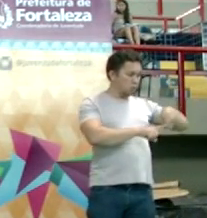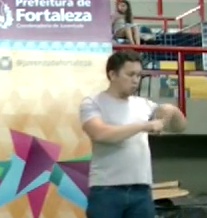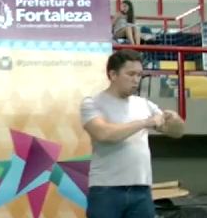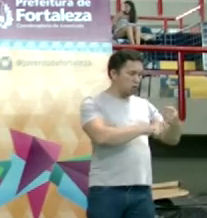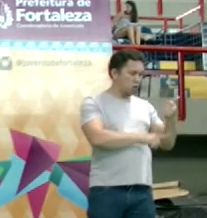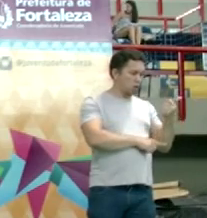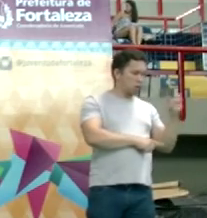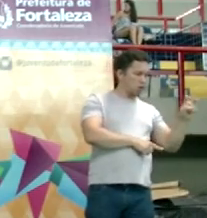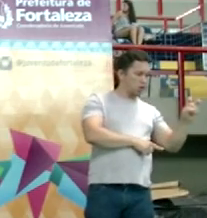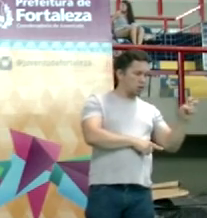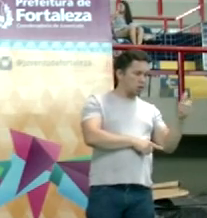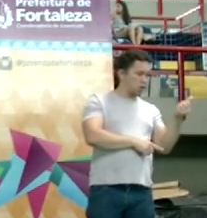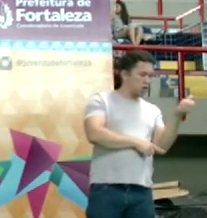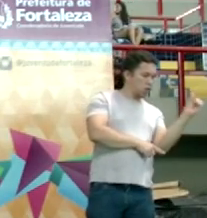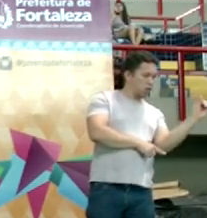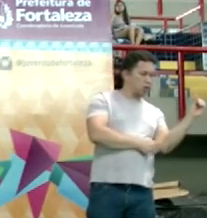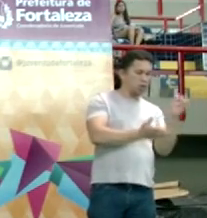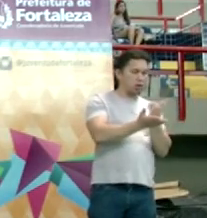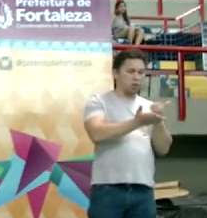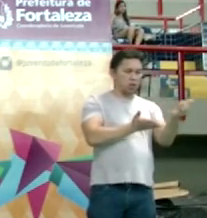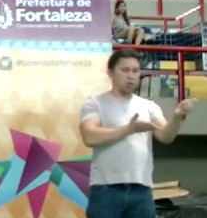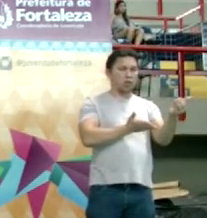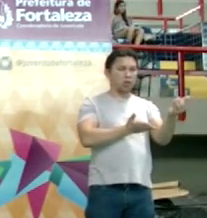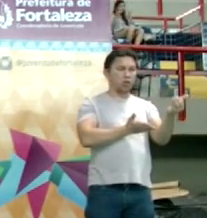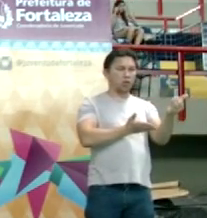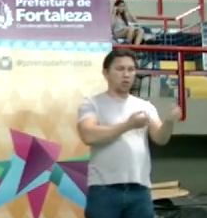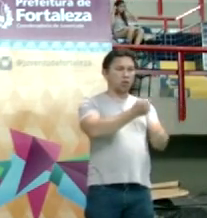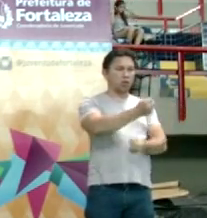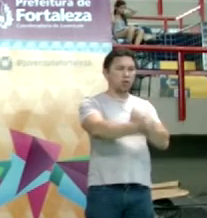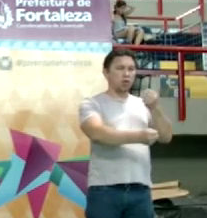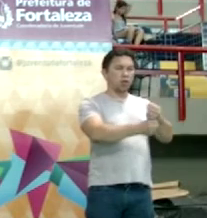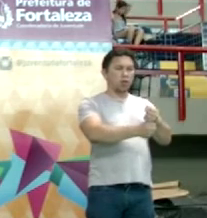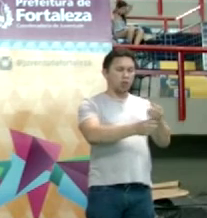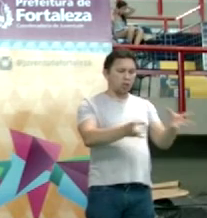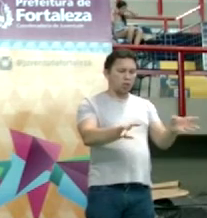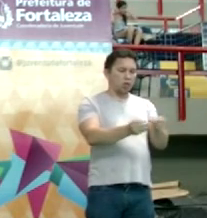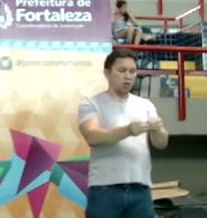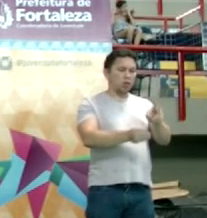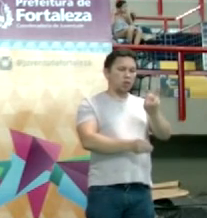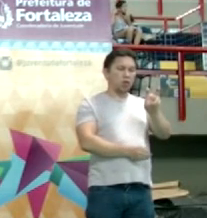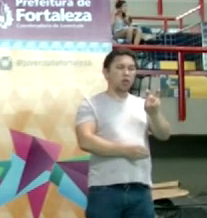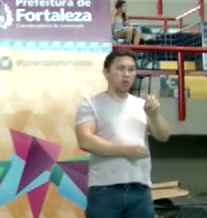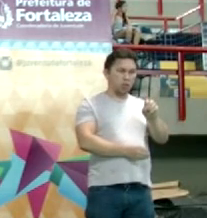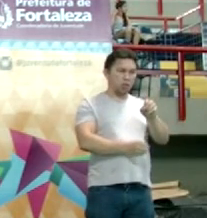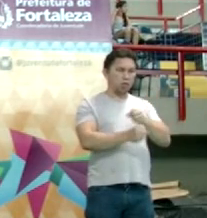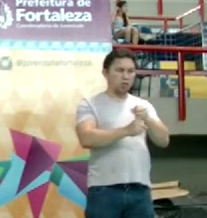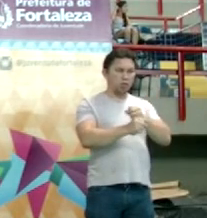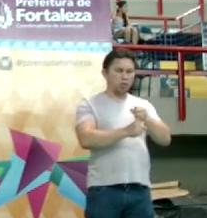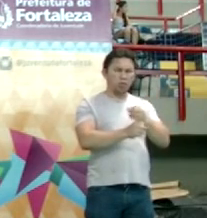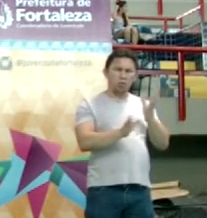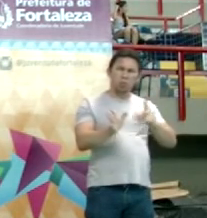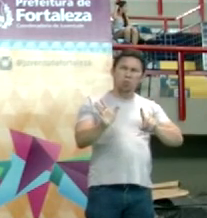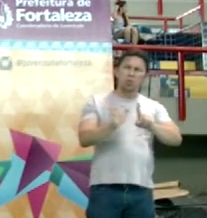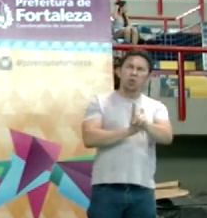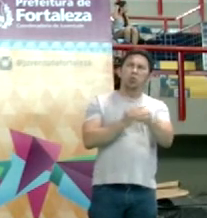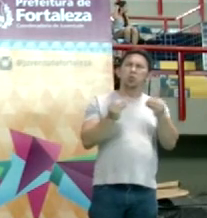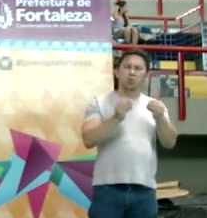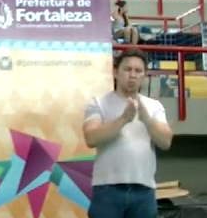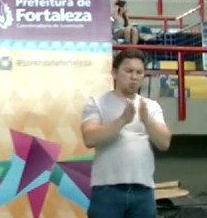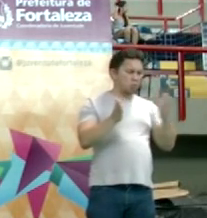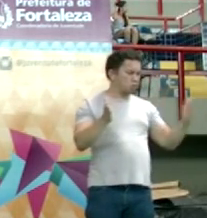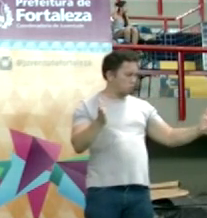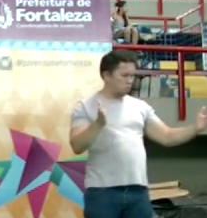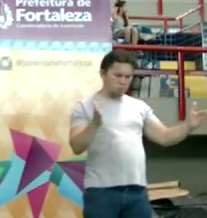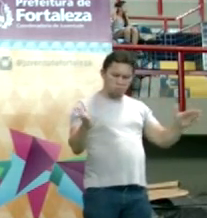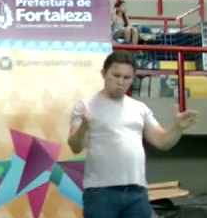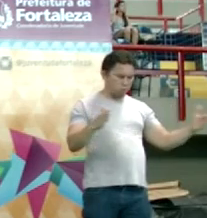dias, né, 16 dias, teria entrado então no outro ano e fazia 50 anos de governo. Aí você me pergunta, Ciliano, como é que pode?